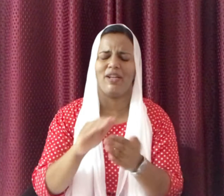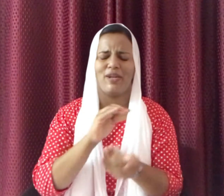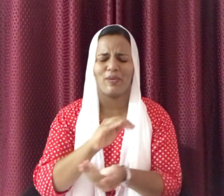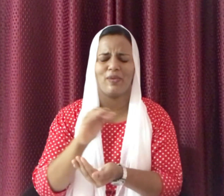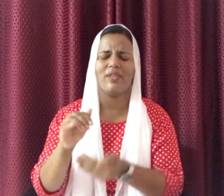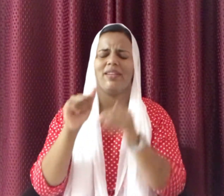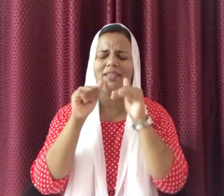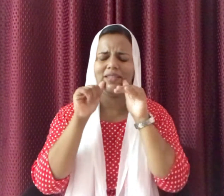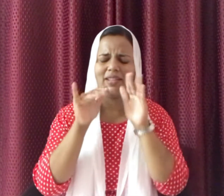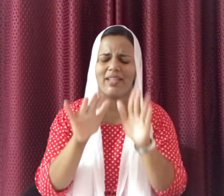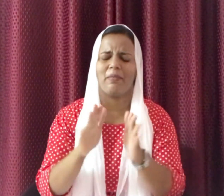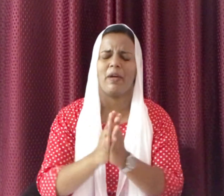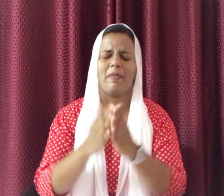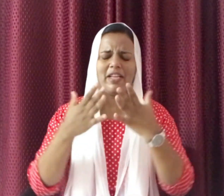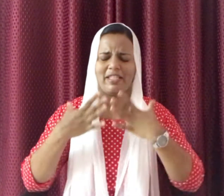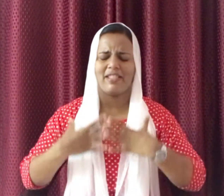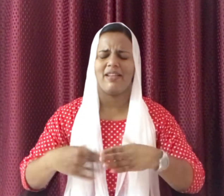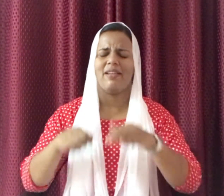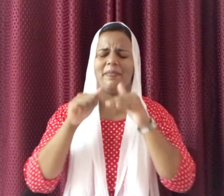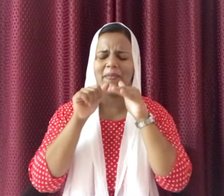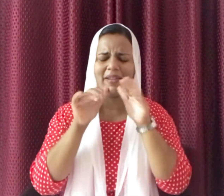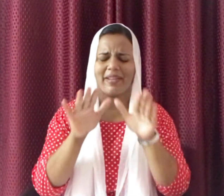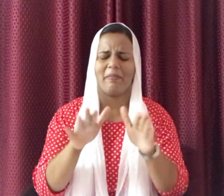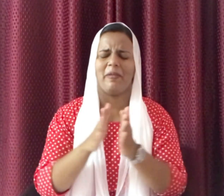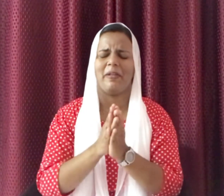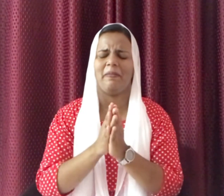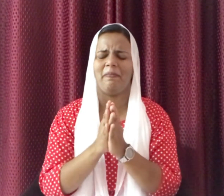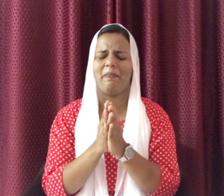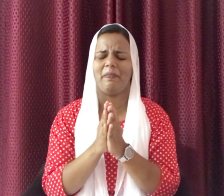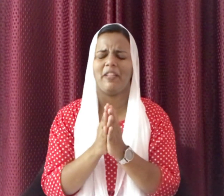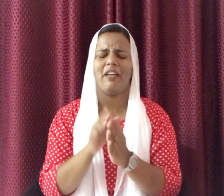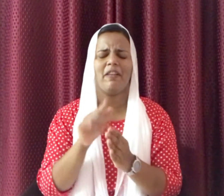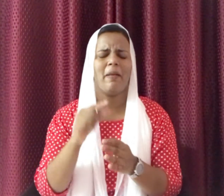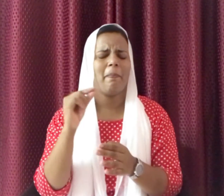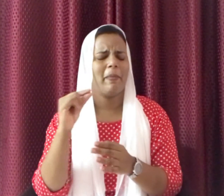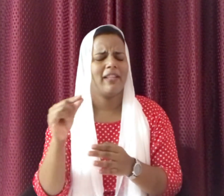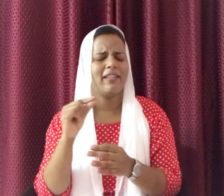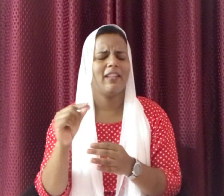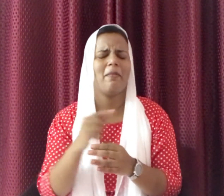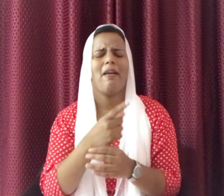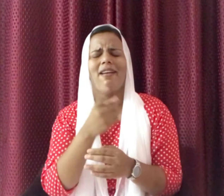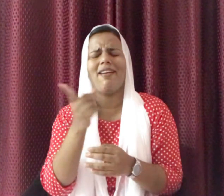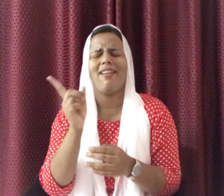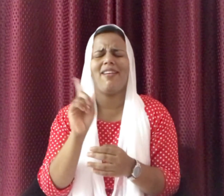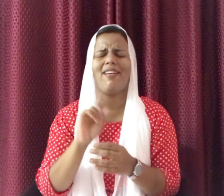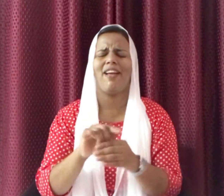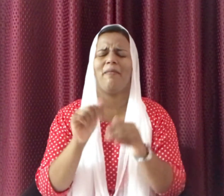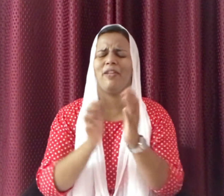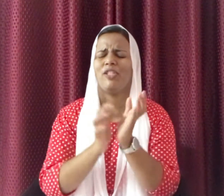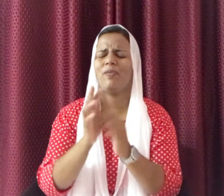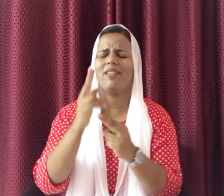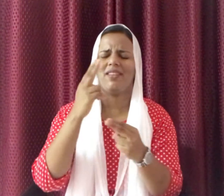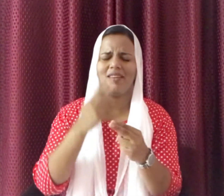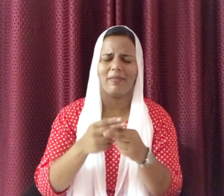കുഞ്ഞുങ്ങൾ അനുഗ്രഹിക്കപ്പെടട്ടെ. ഇവരുടെ ശരീരം അനുഗ്രഹിക്കപ്പെടട്ടെ. കർത്താവെ ഇവരുമായിട്ട് റിലേറ്റഡായി നിൽക്കുന്ന സകലതും യേശു ക്രിസ്തുവിൻ്റെ